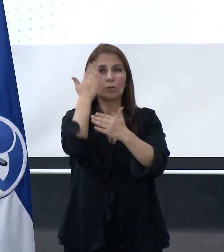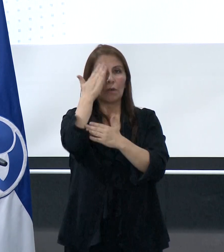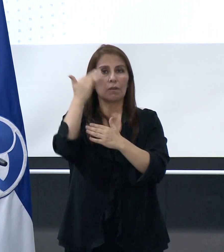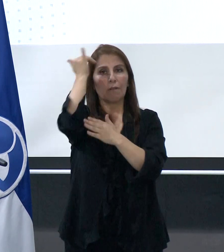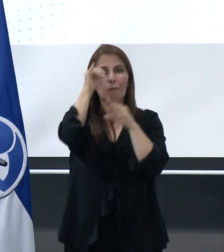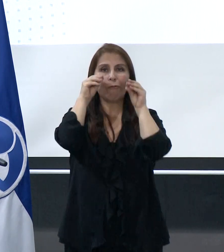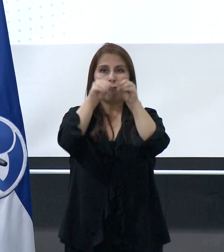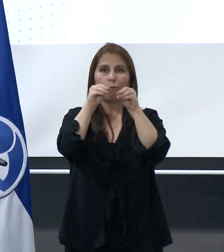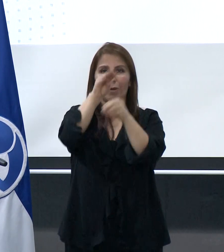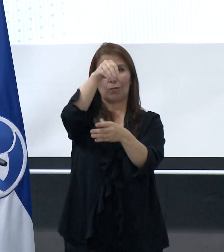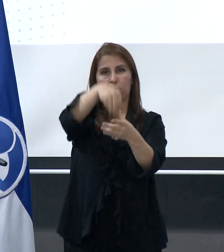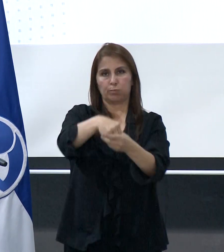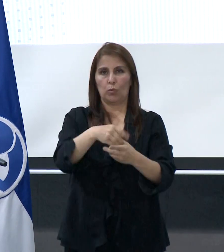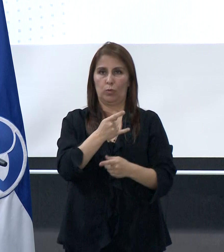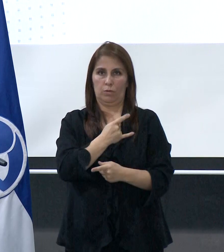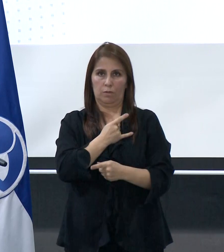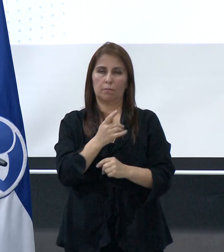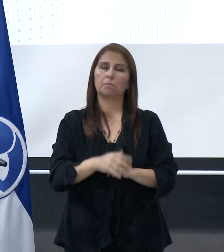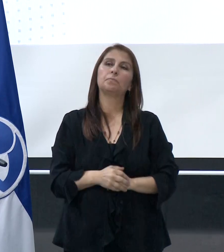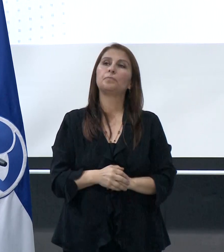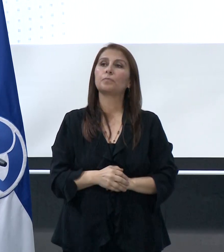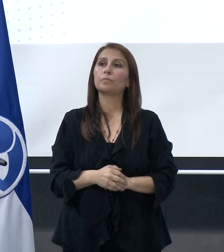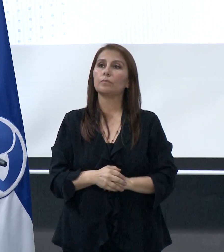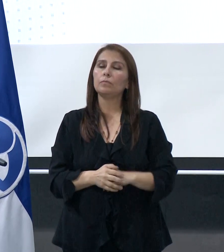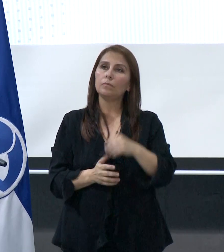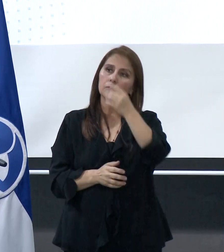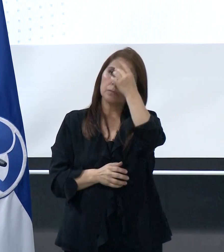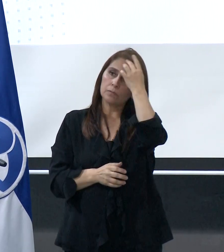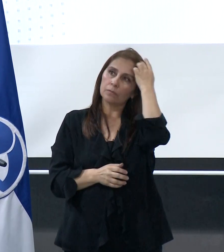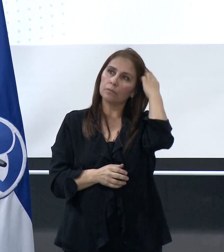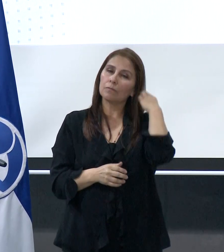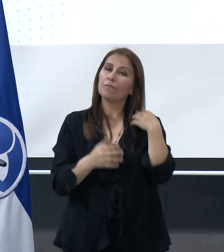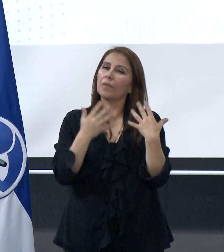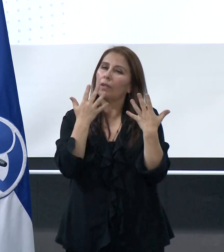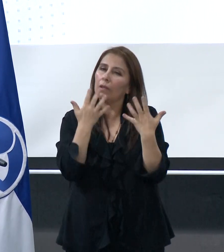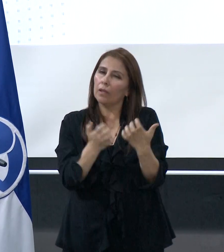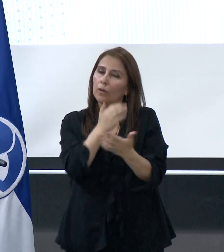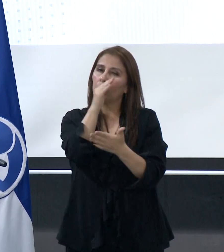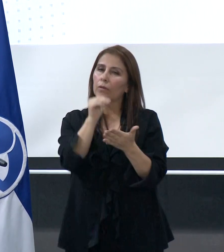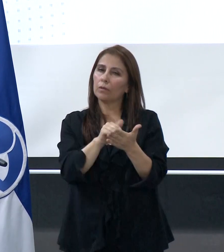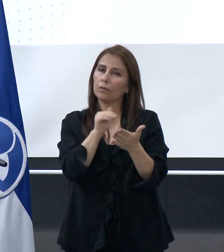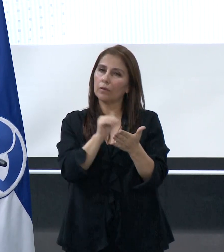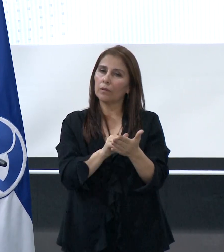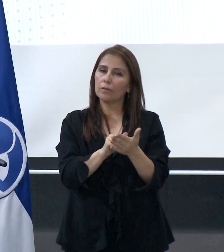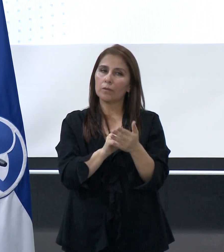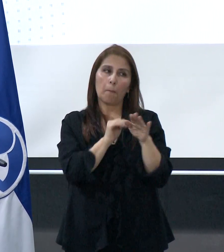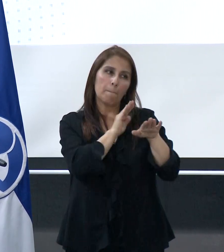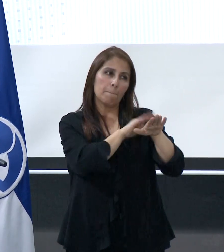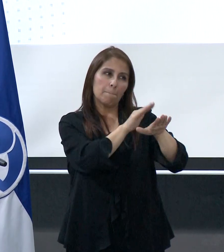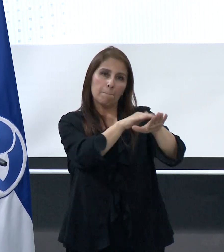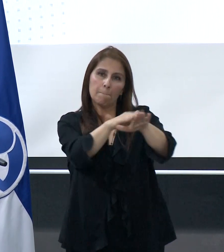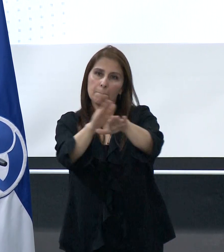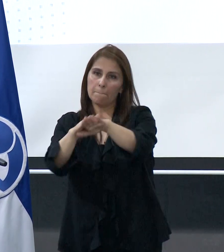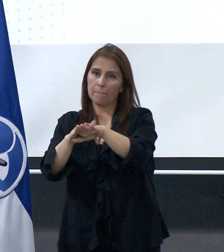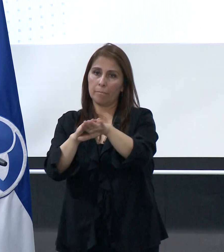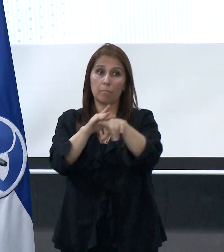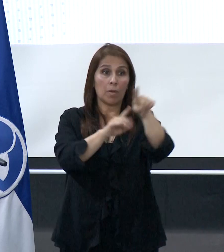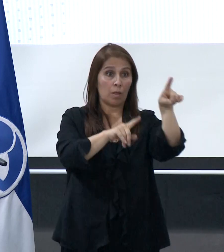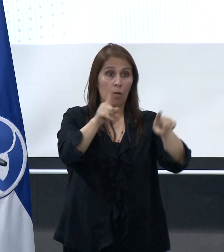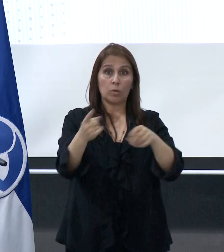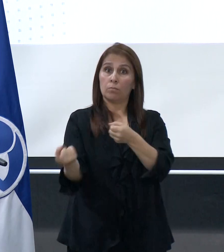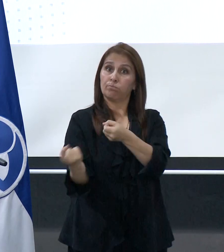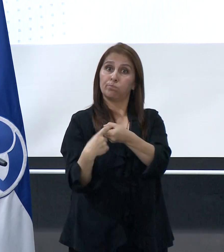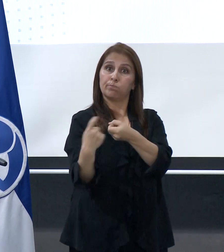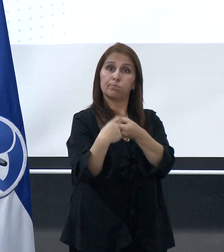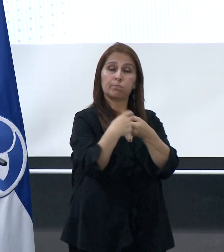formativos quiero finalmente volver un poco sobre la idea inicial y agradecer a las personas que se han sumado y que han apoyado